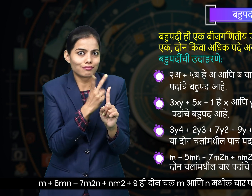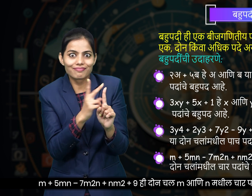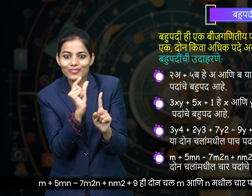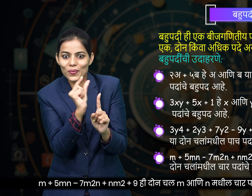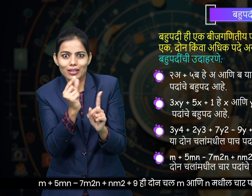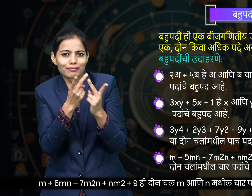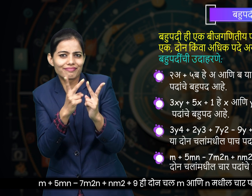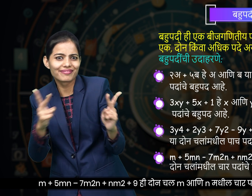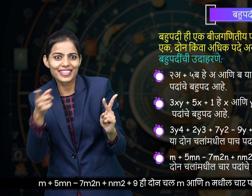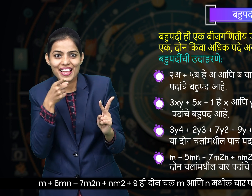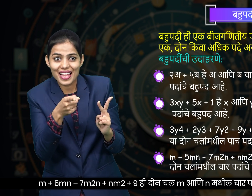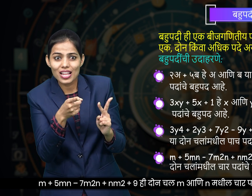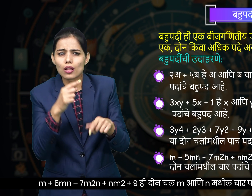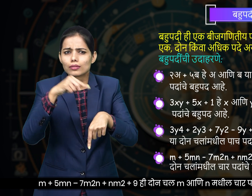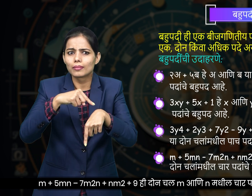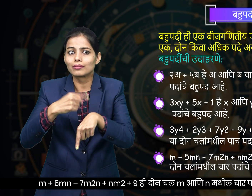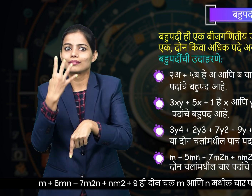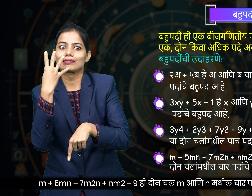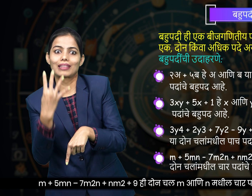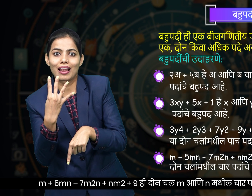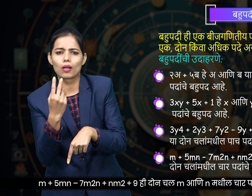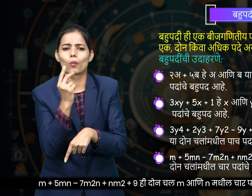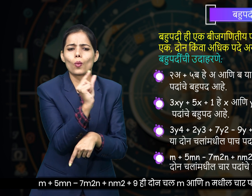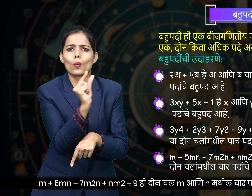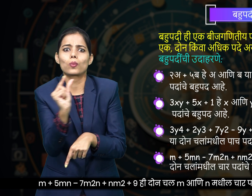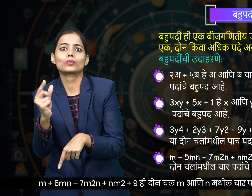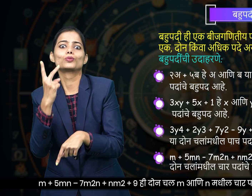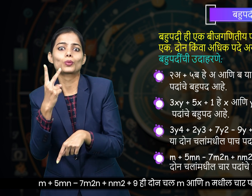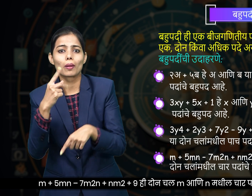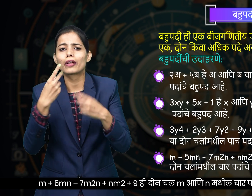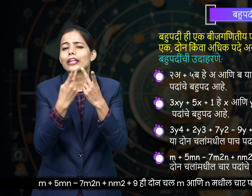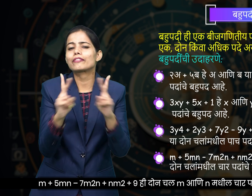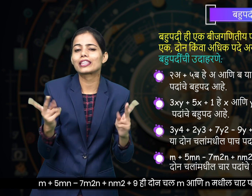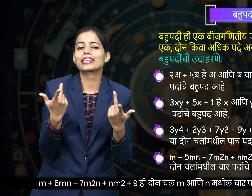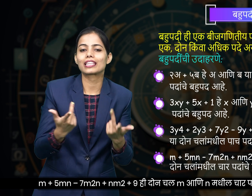दोन चल m आणि n मधील 4 पदांची बहुपदी आहे.